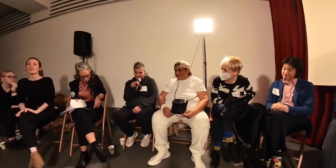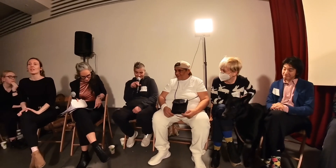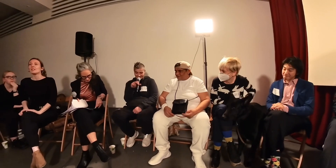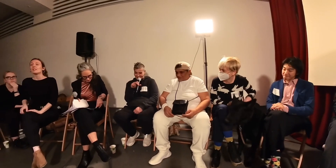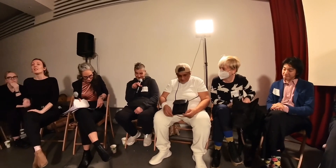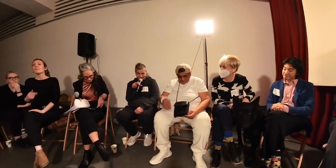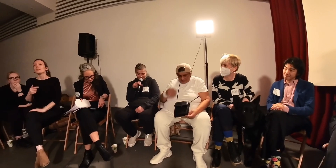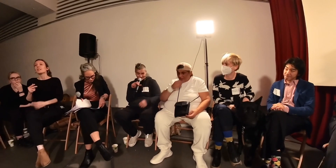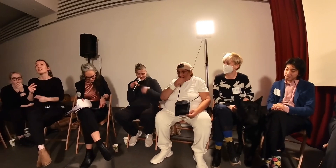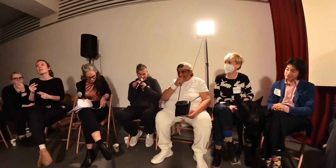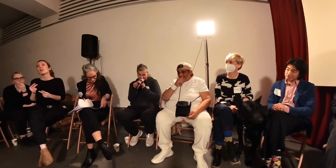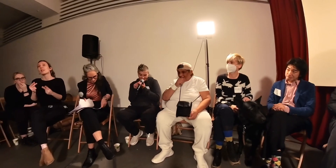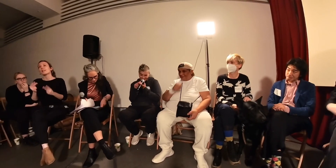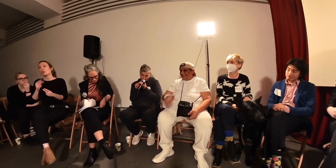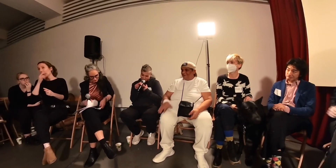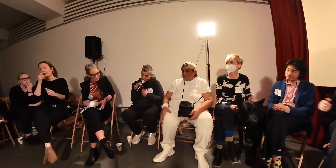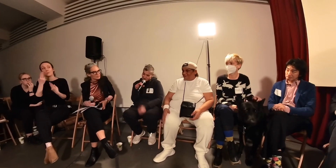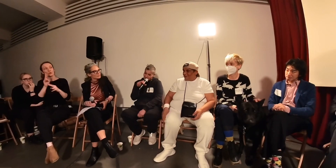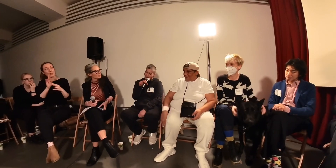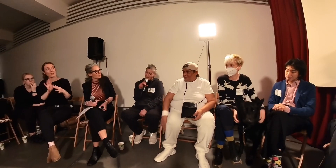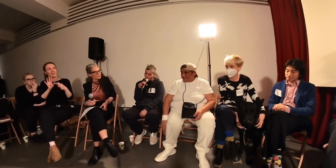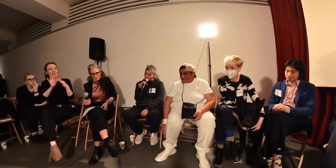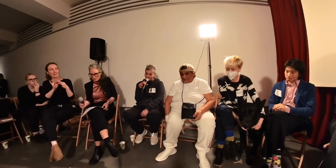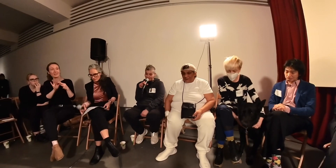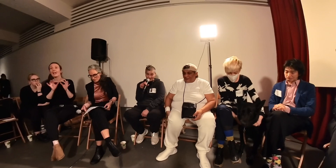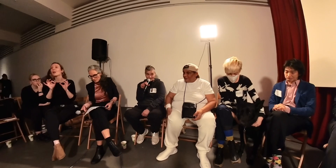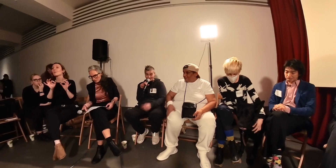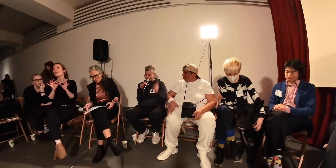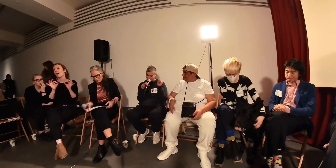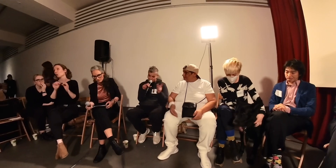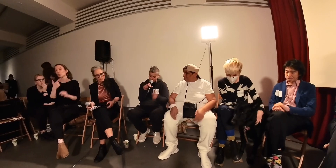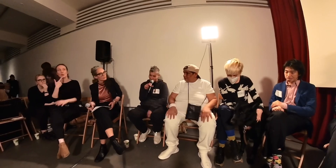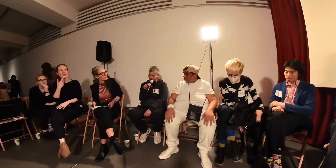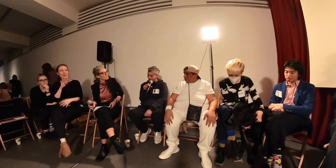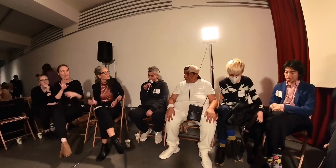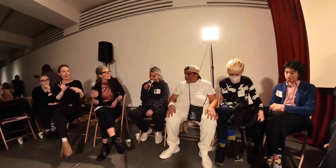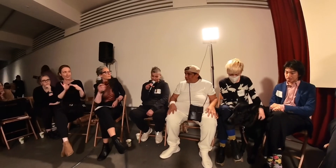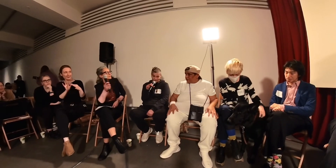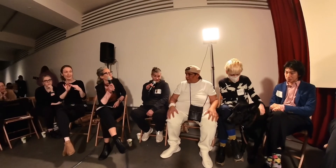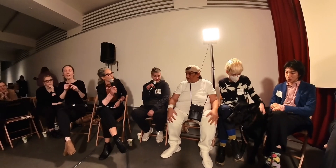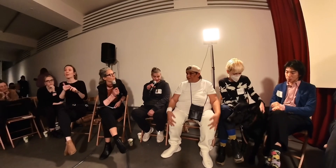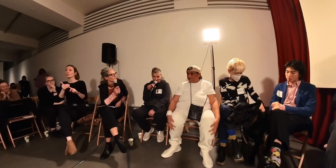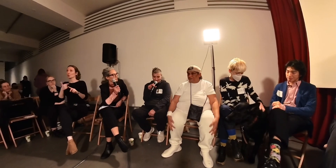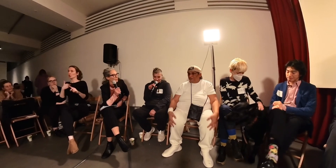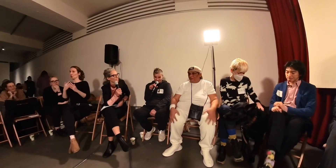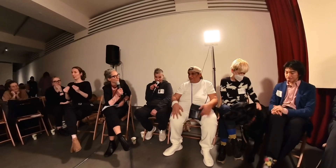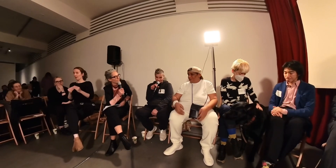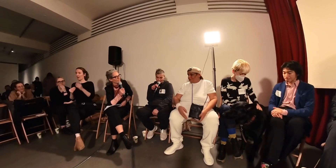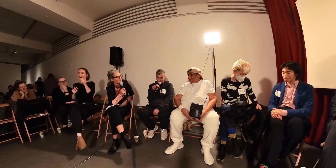Já bych tak nějak jako navázala na to, co tady říkala Balu a předtím, co jsem říkala já na ten úvod.